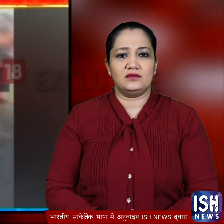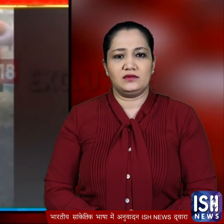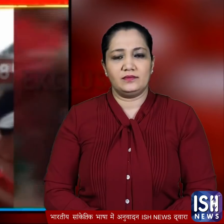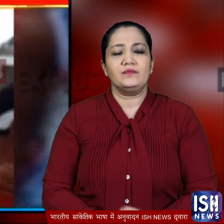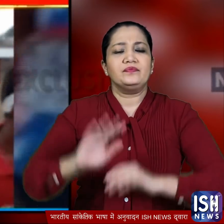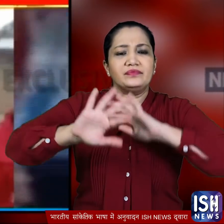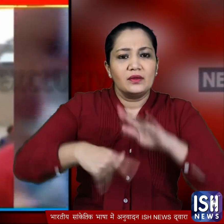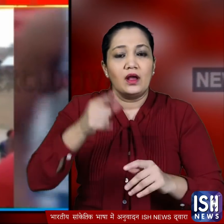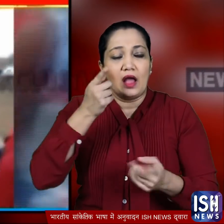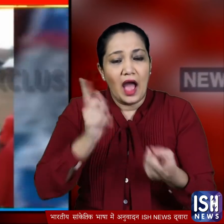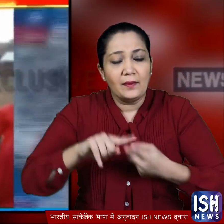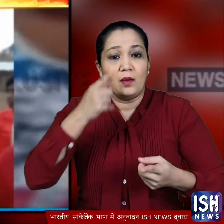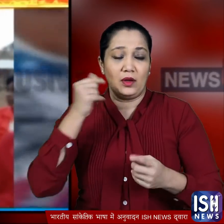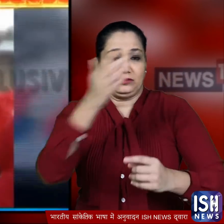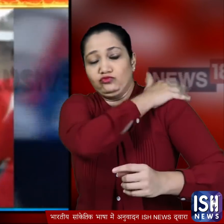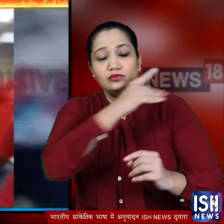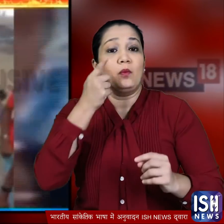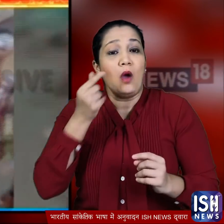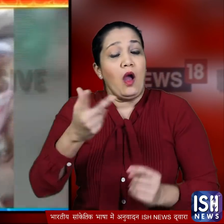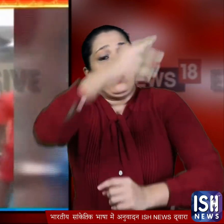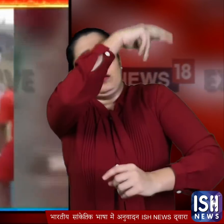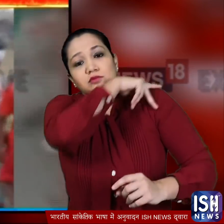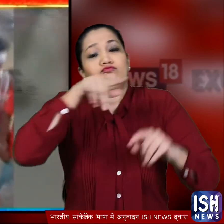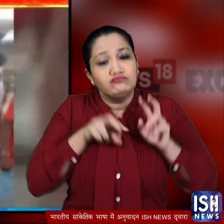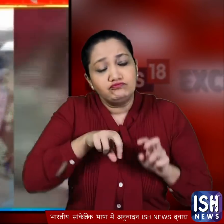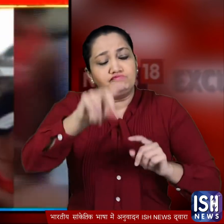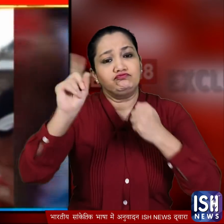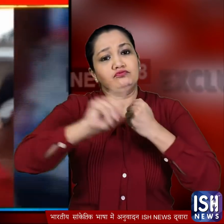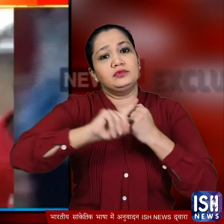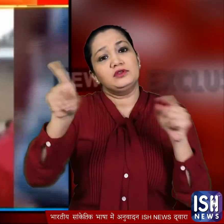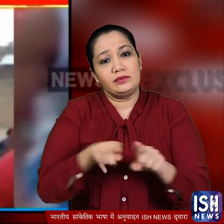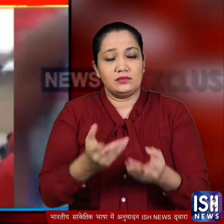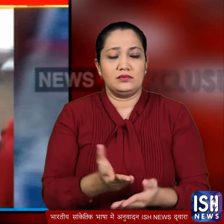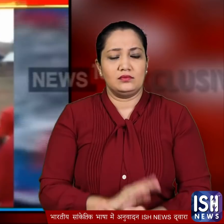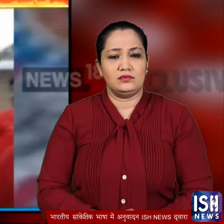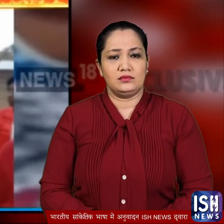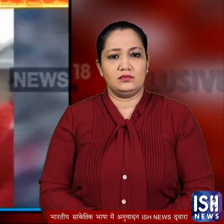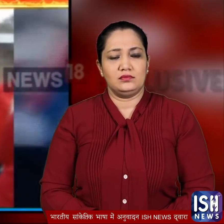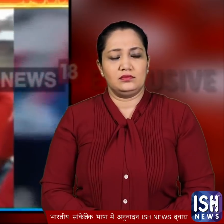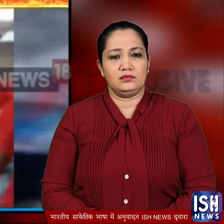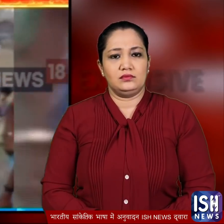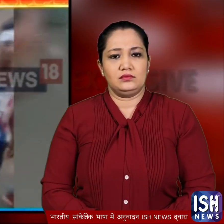शुरू कर दिया। यही नहीं, उसे एक आदमी को कंधे पर उठाकर पैदल चलने की सजा भी दी गई।